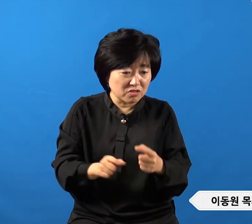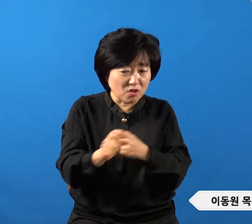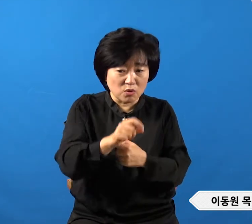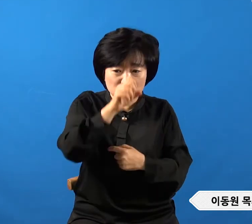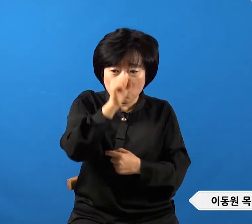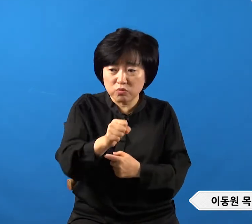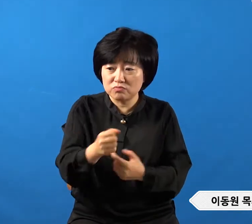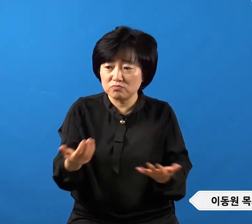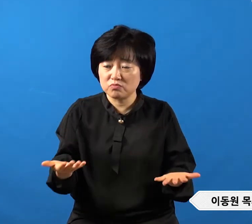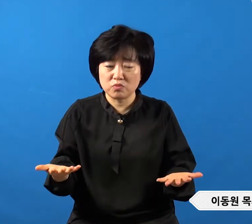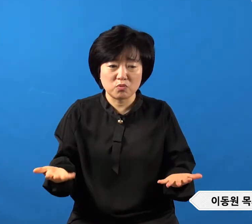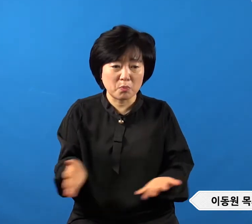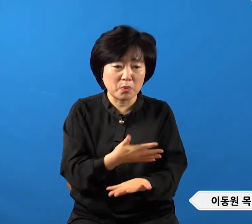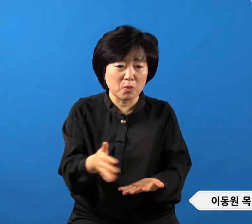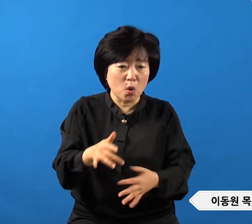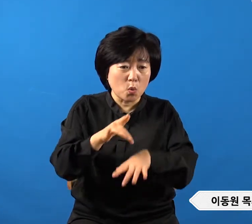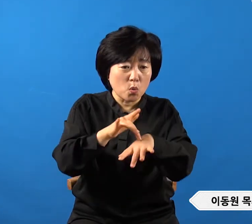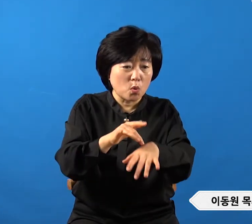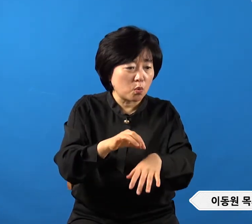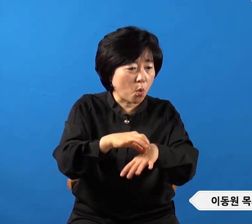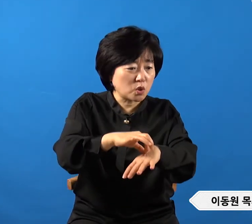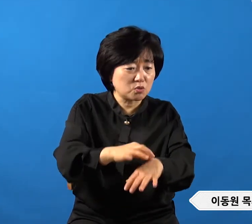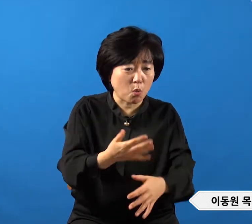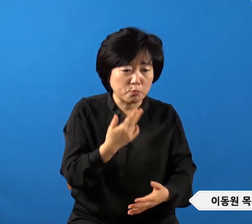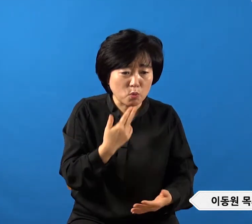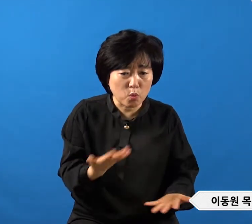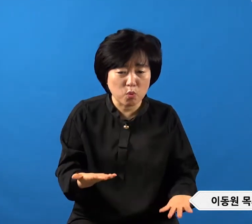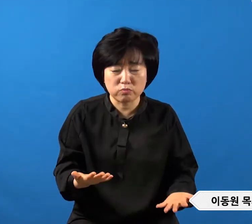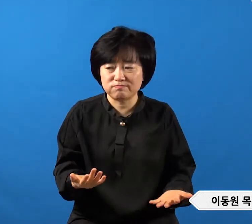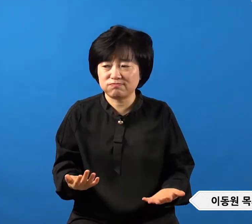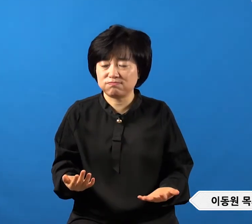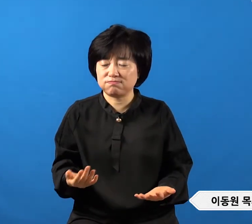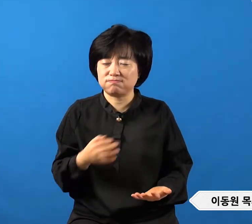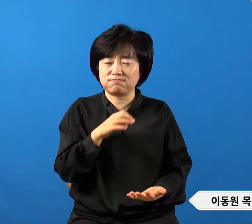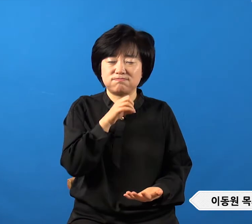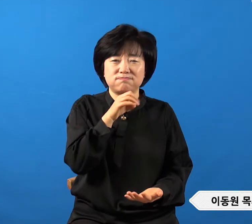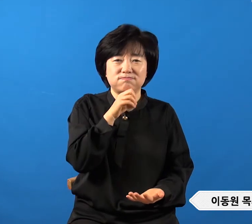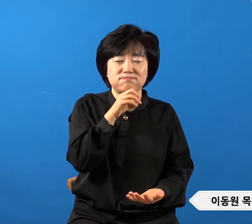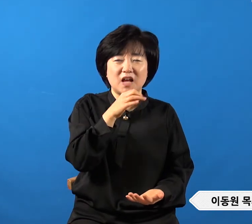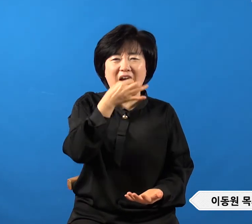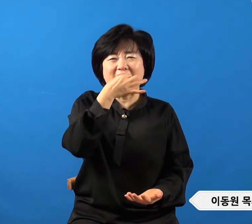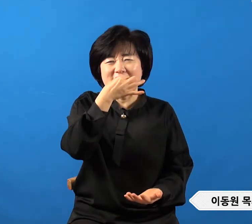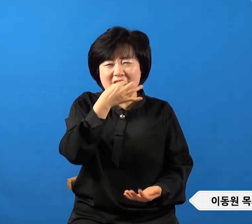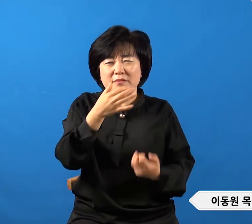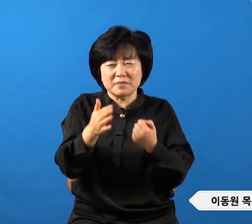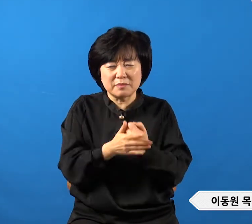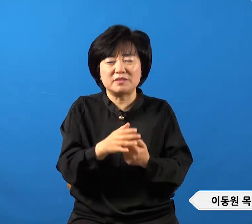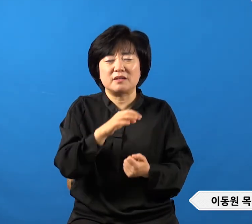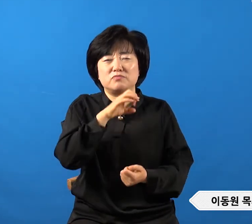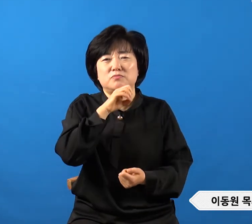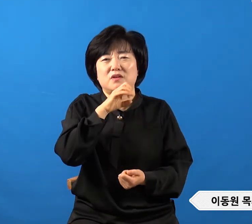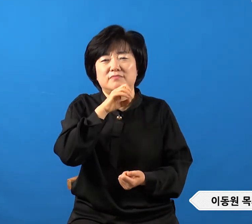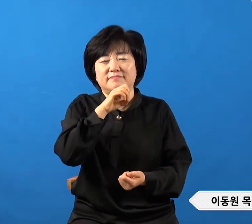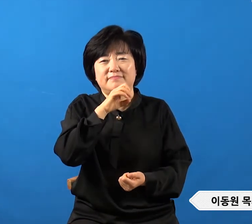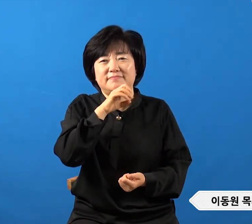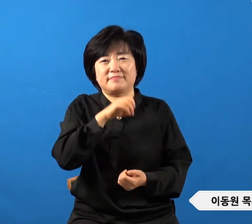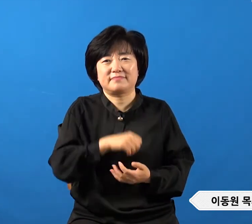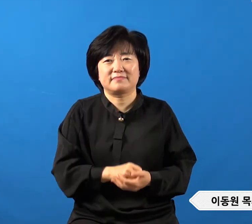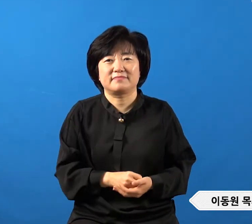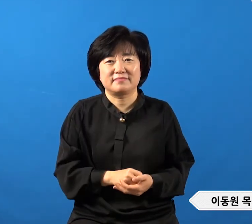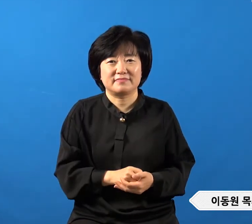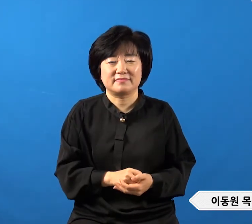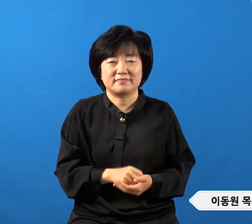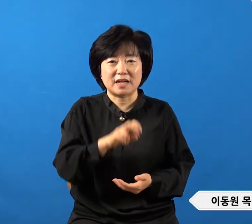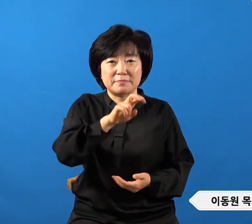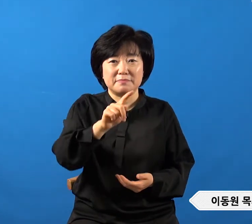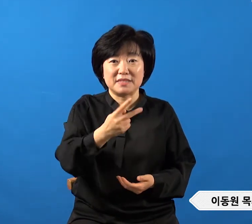좋은 음식이 오는 것도 아니고 고기도 없고 그러자 그들이 욕심을 품고 불평을 시작했다 이 말이에요. 근데 기가 막힌 것은 자, 이